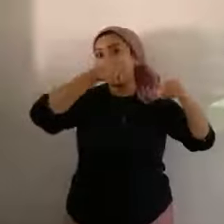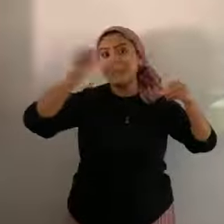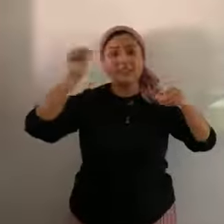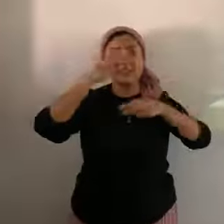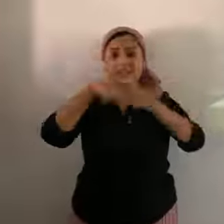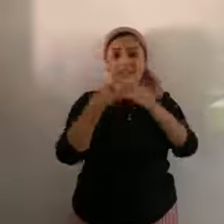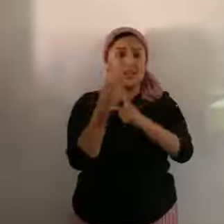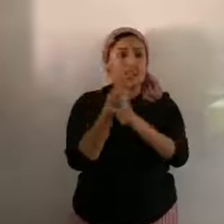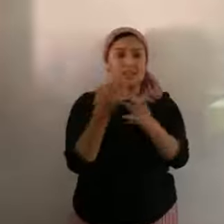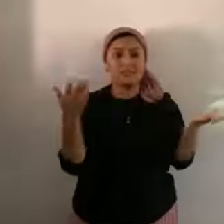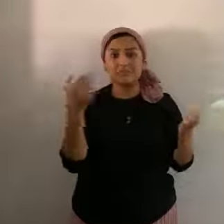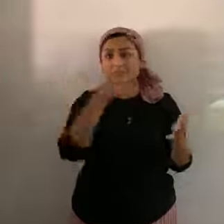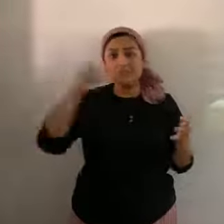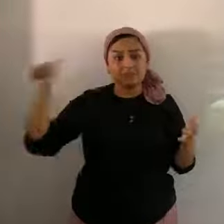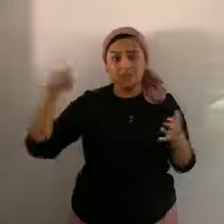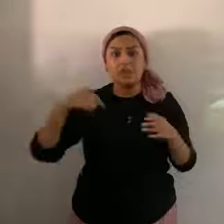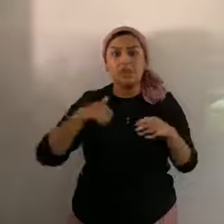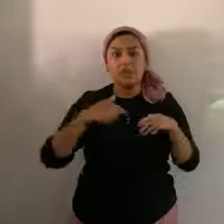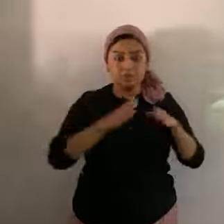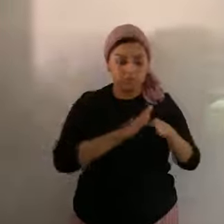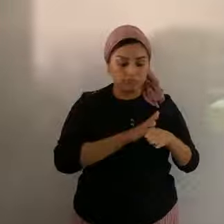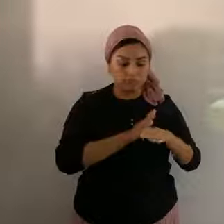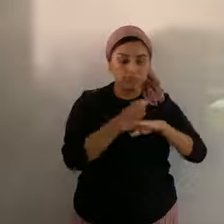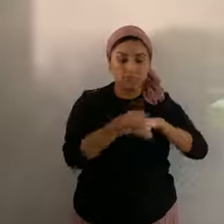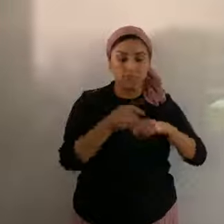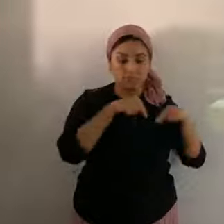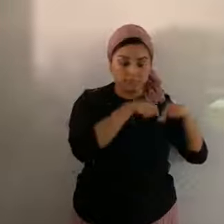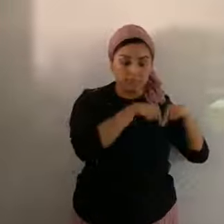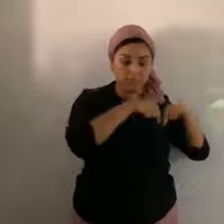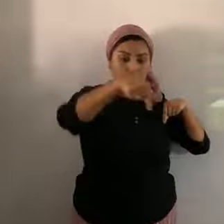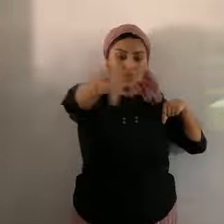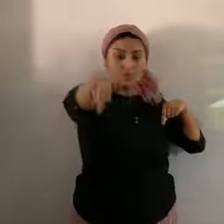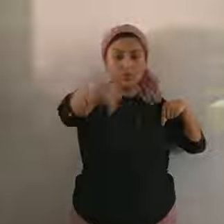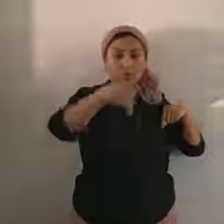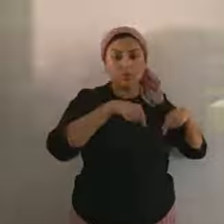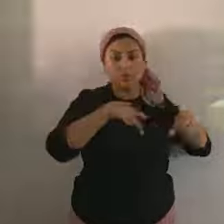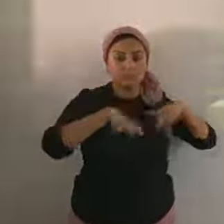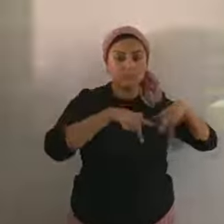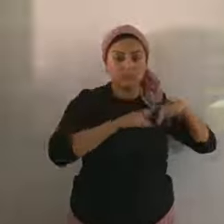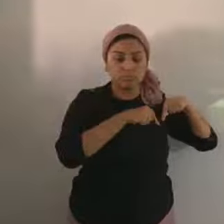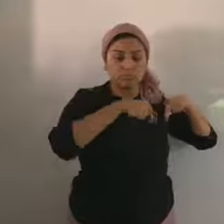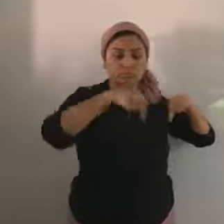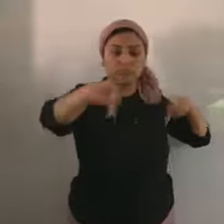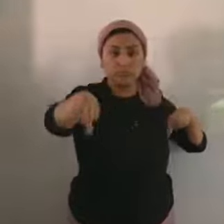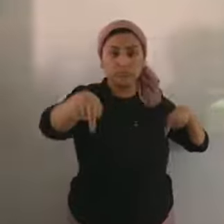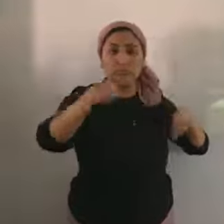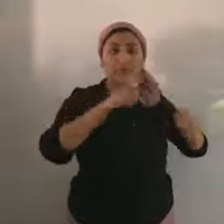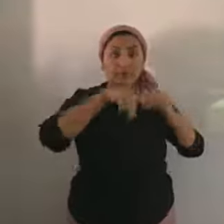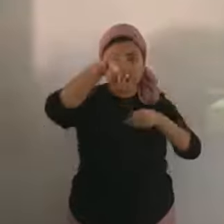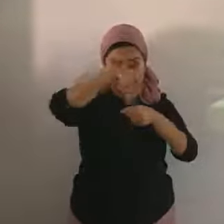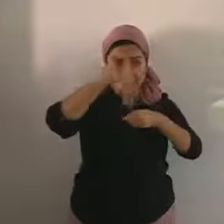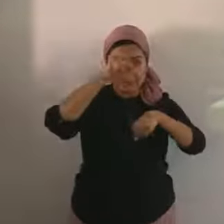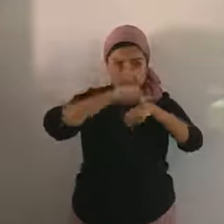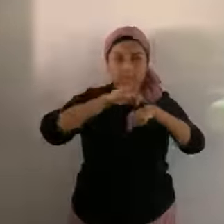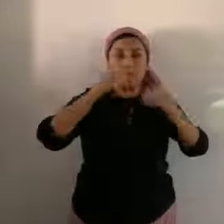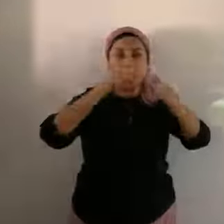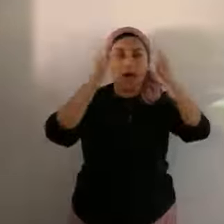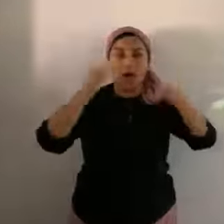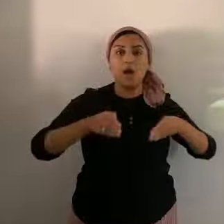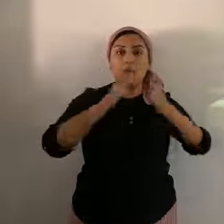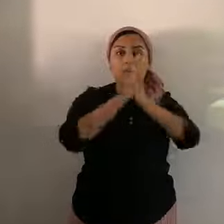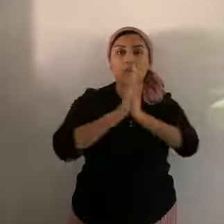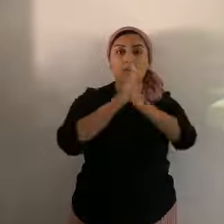de porquería, perdónenme la expresión. Y el templo fue llamado casa de oración.